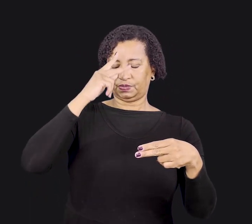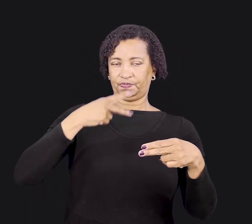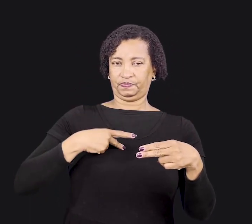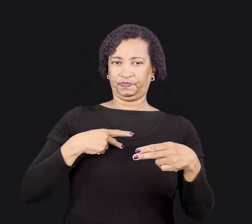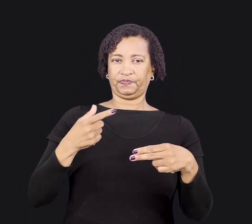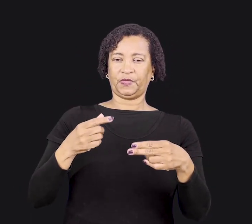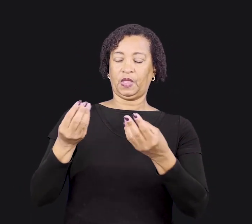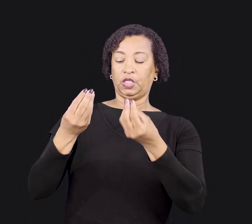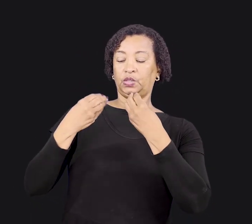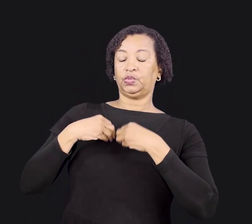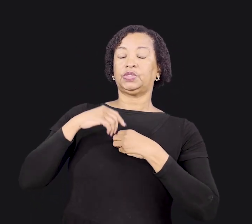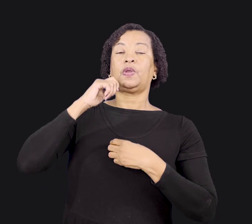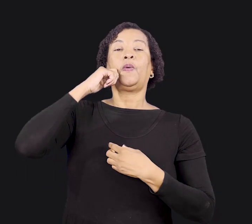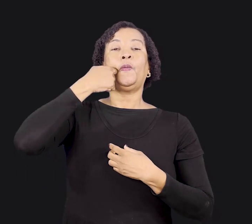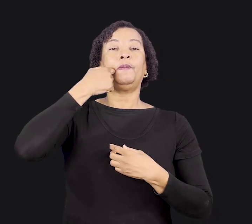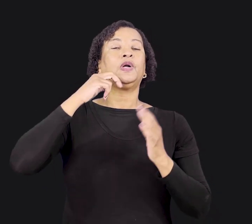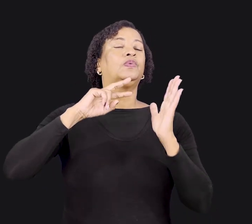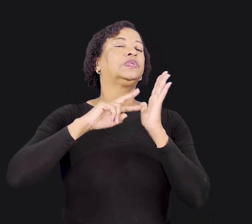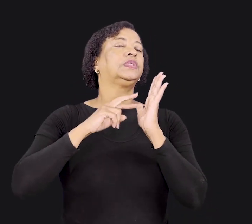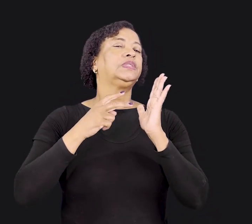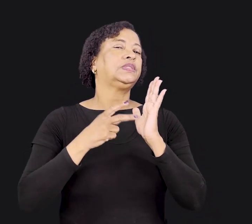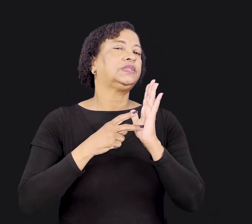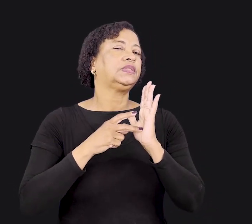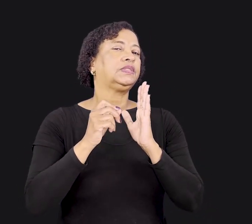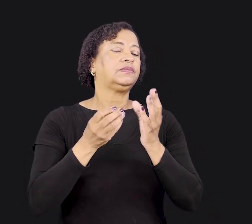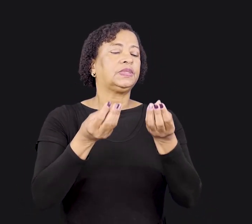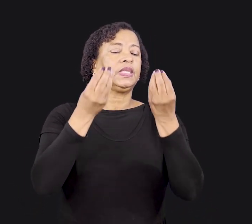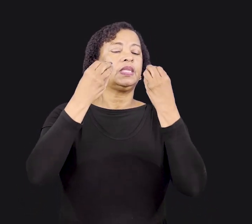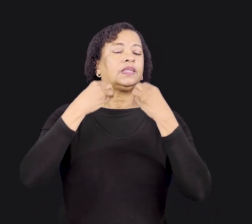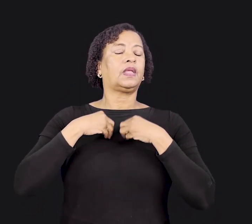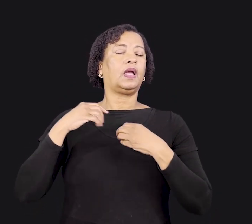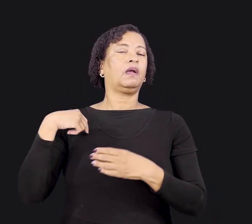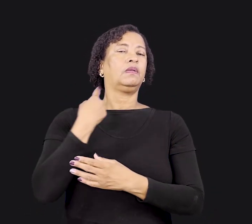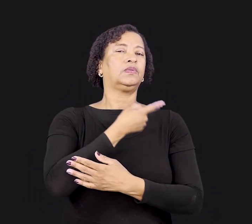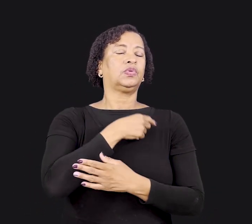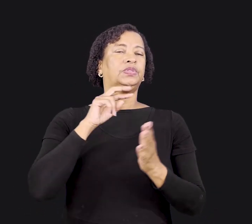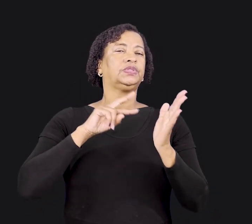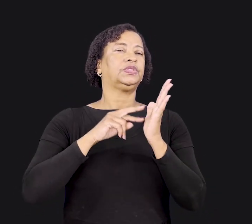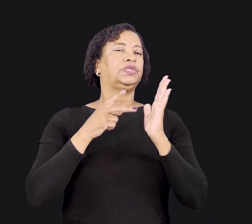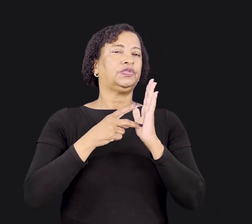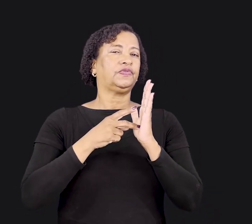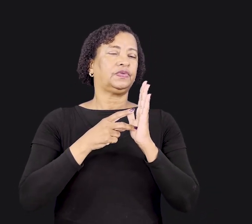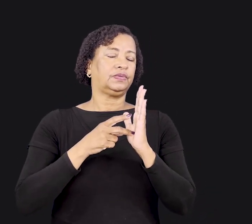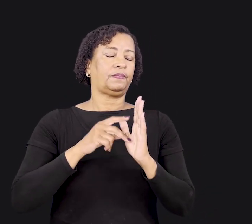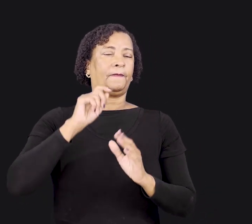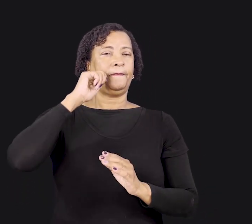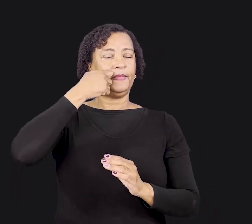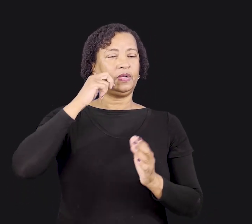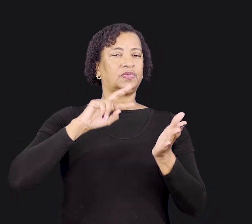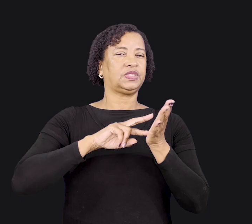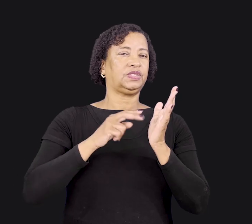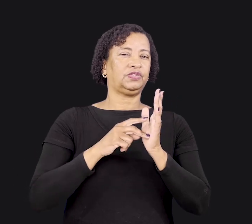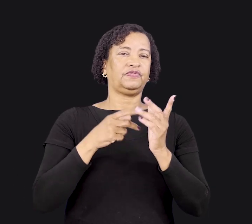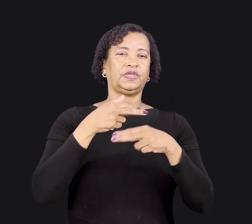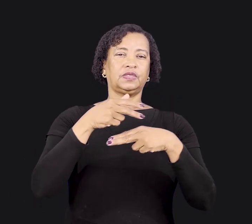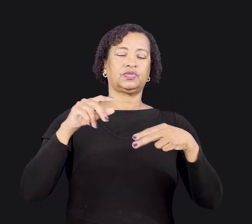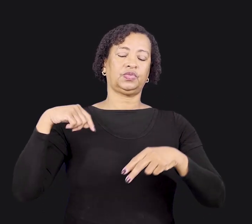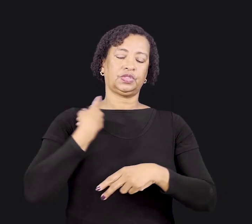o nosso pão. O que significa orar dá-nos? Você pede pão que simboliza nossas necessidades. O pão que